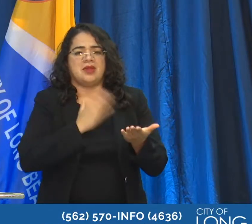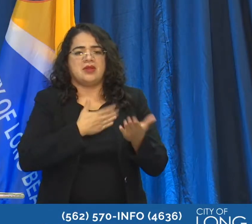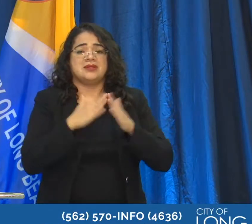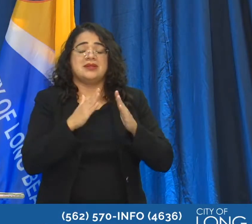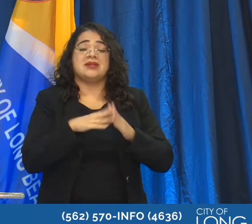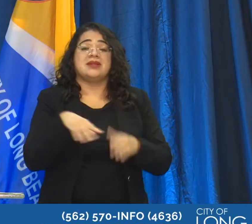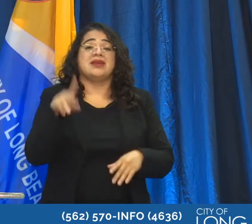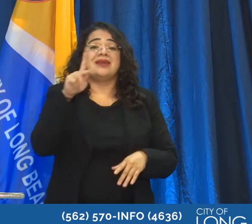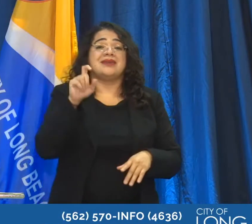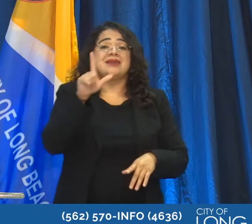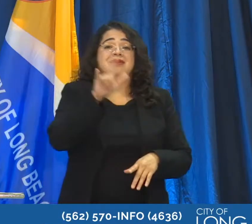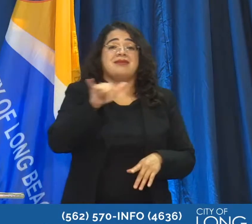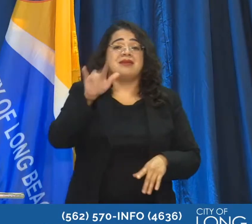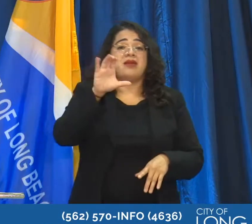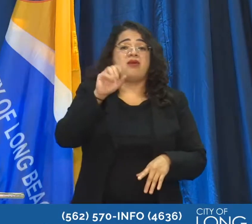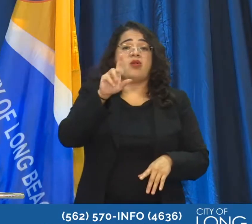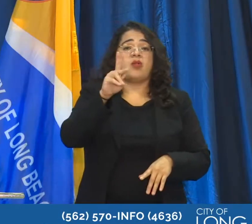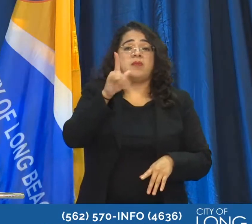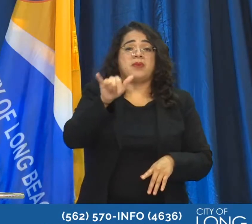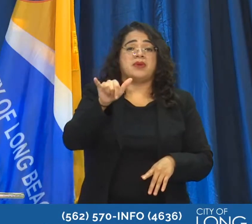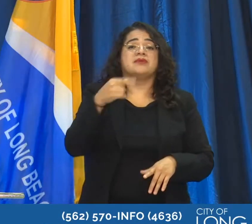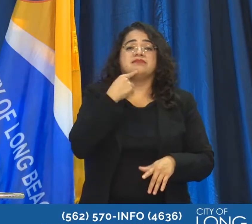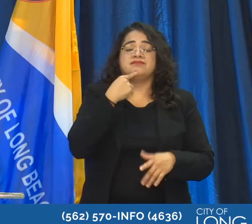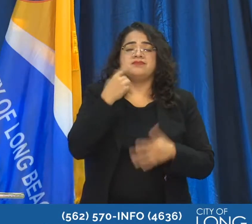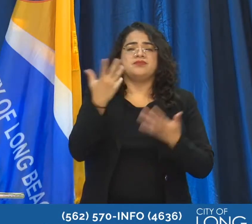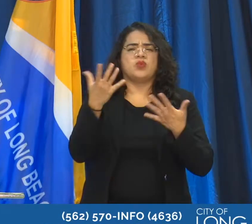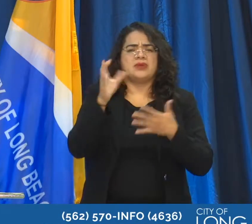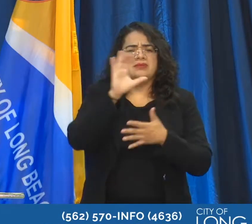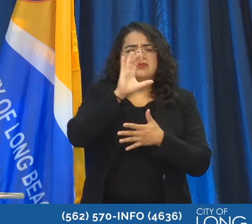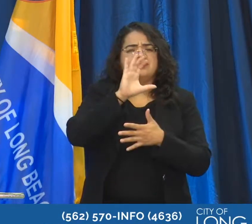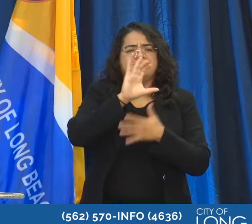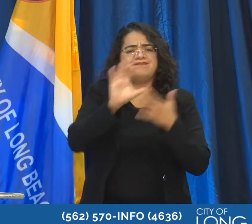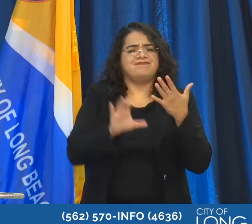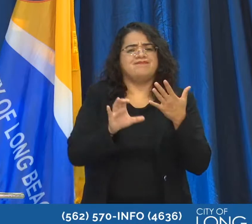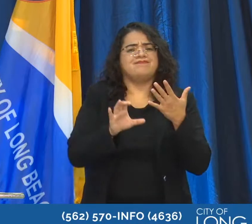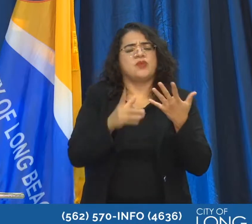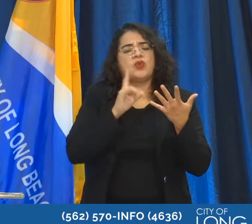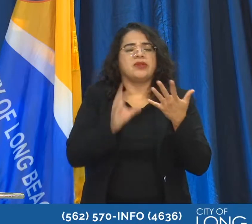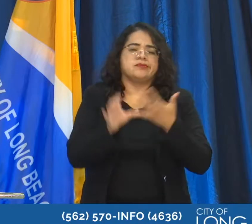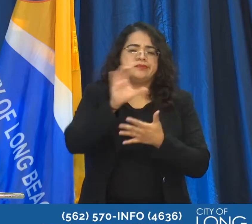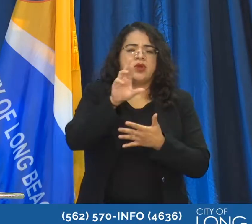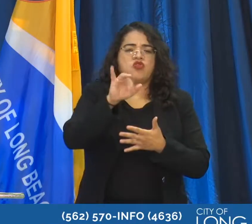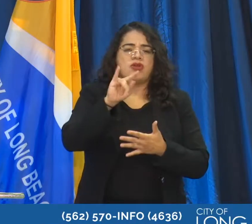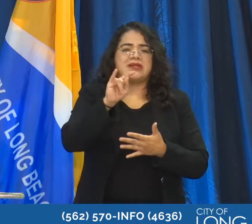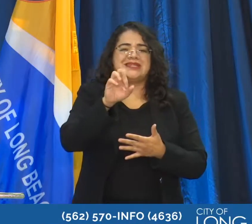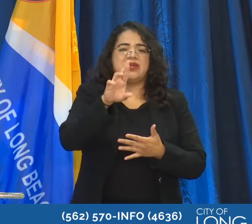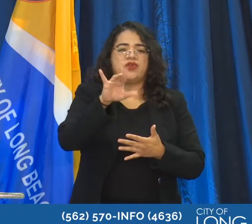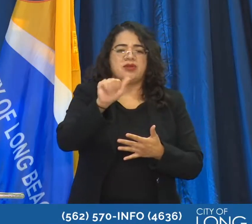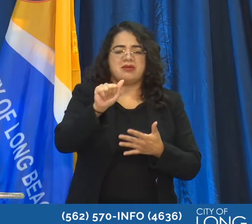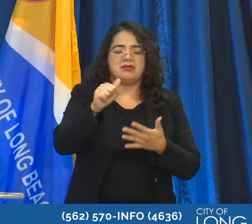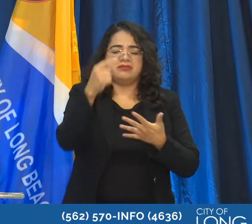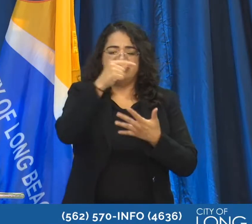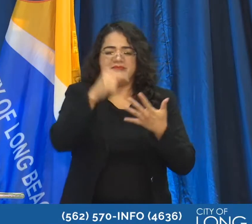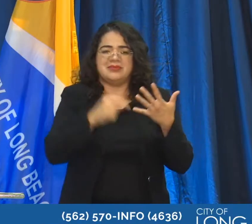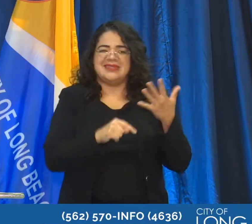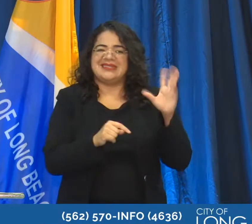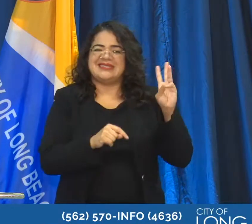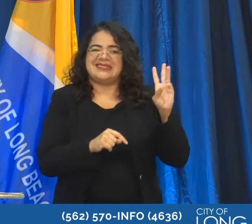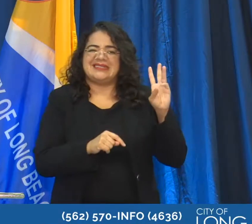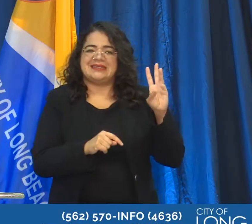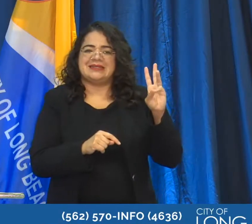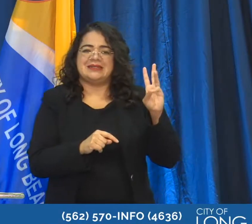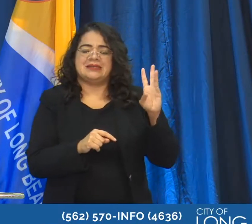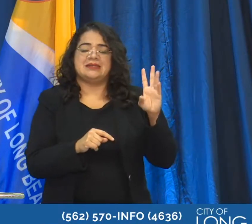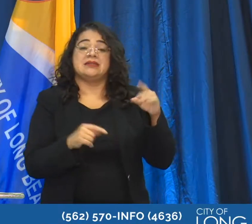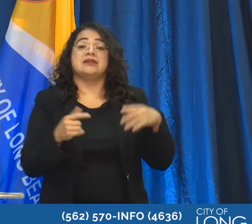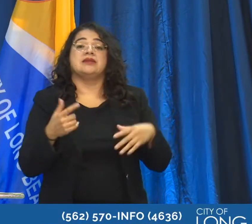brindó algunas estadísticas sobre el criterio de estabilidad de la ciudad. Como saben, hemos hablado de estos 6 criterios. La